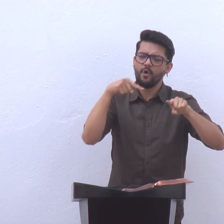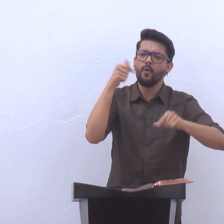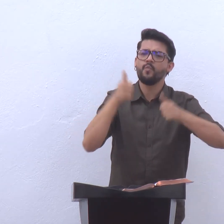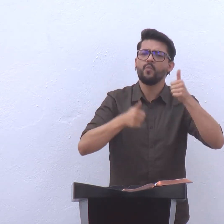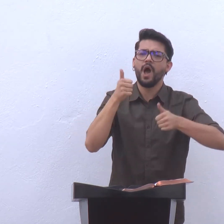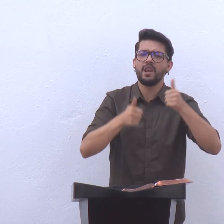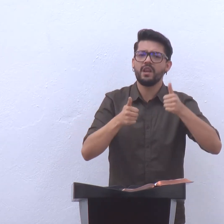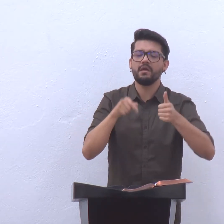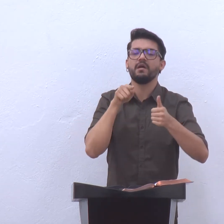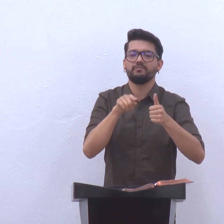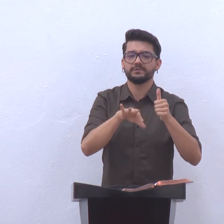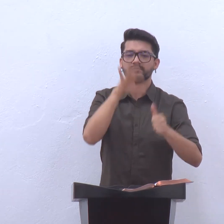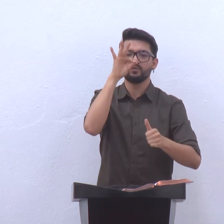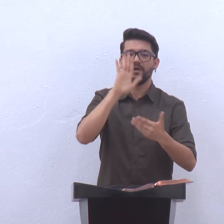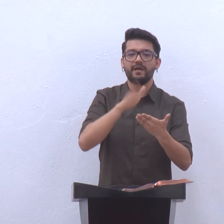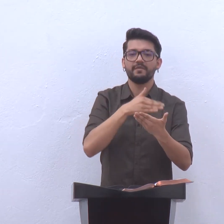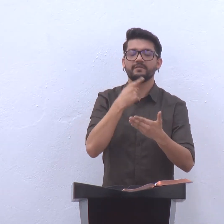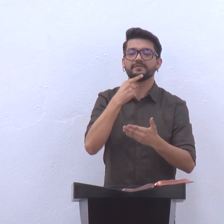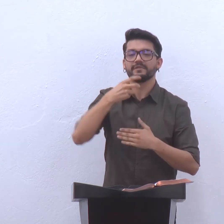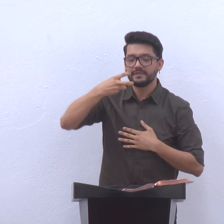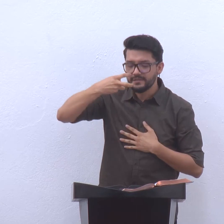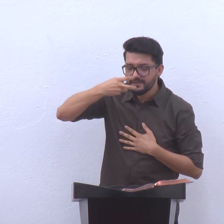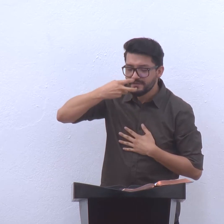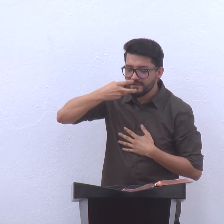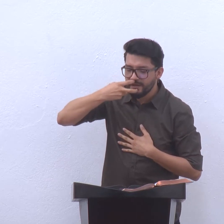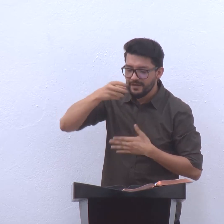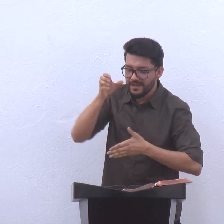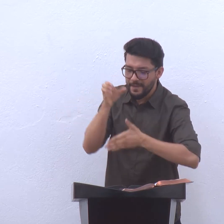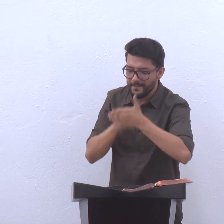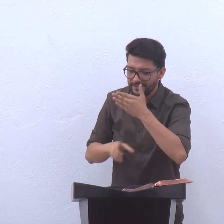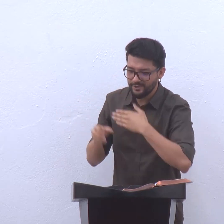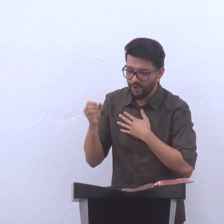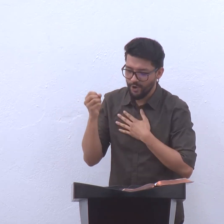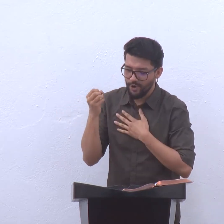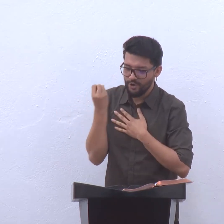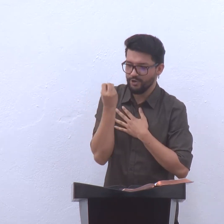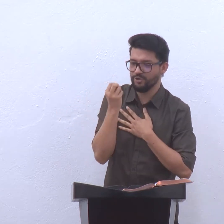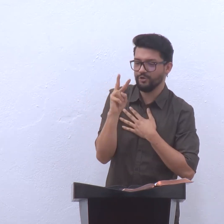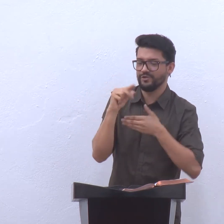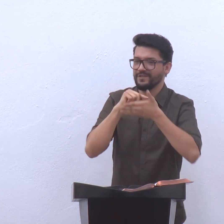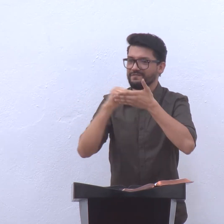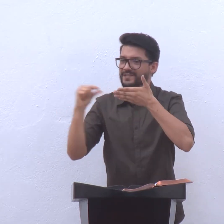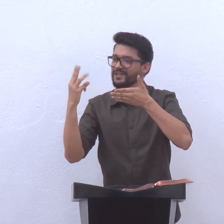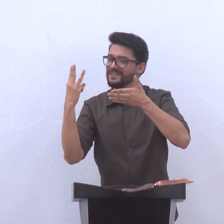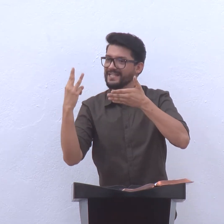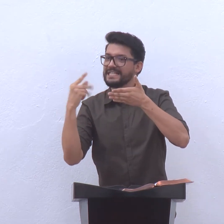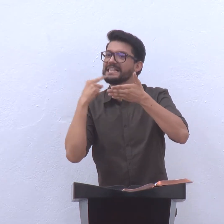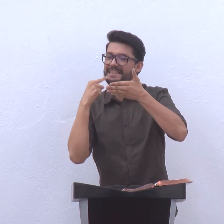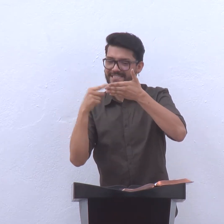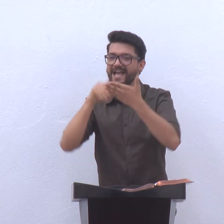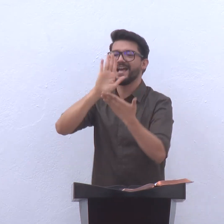cantar. ¿Pero qué cantaban los levitas? Cantaban Isaías capítulo 12, versículo